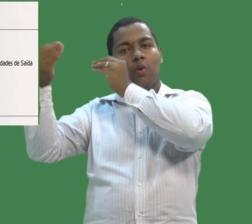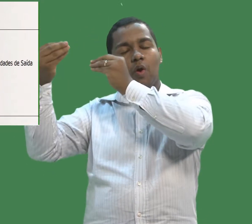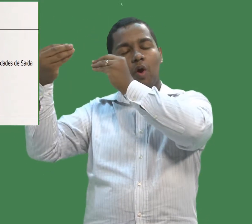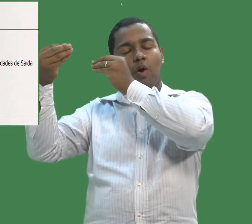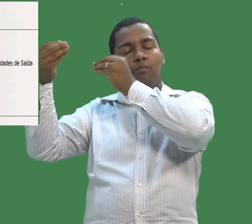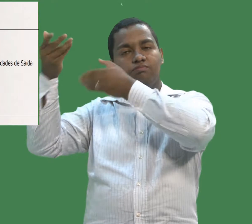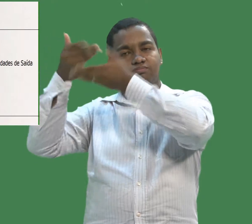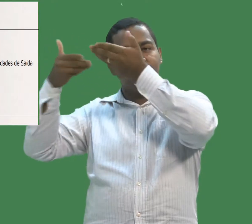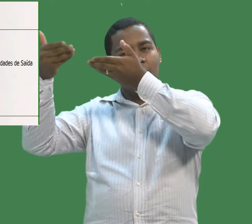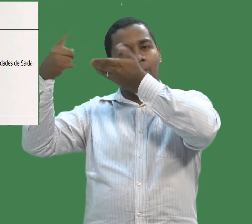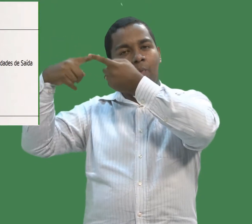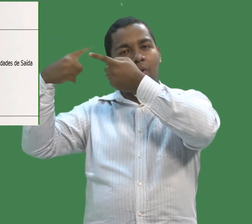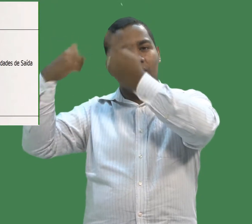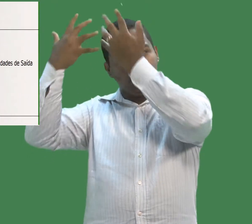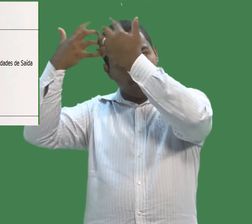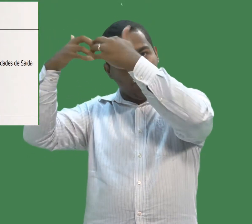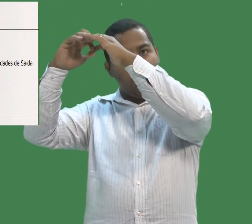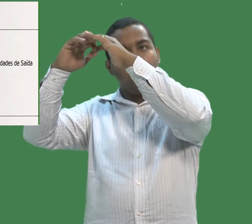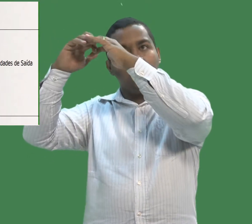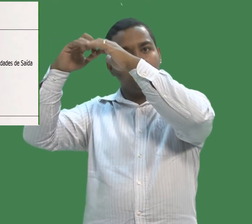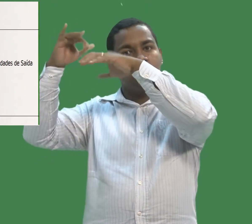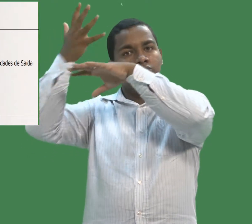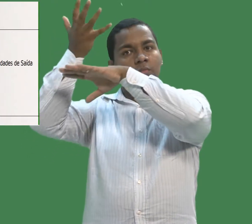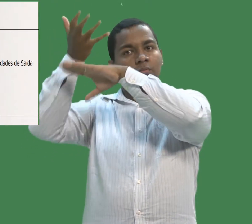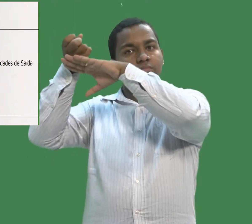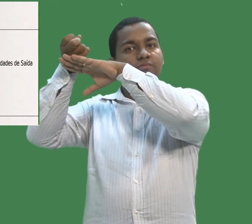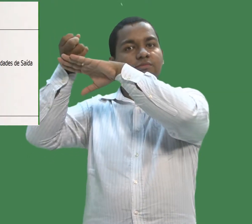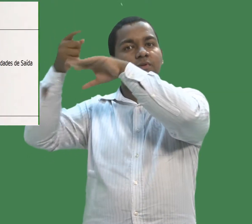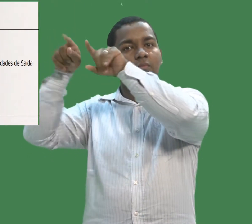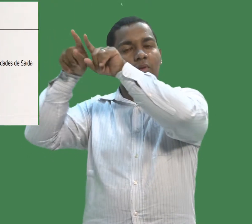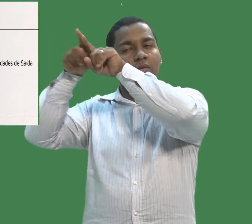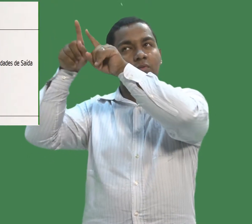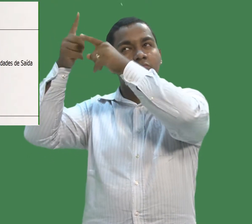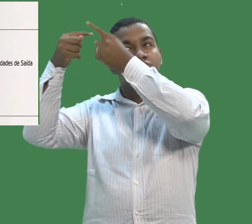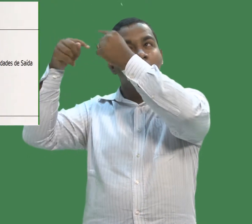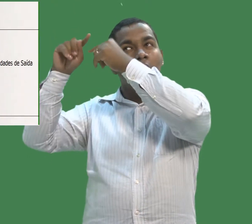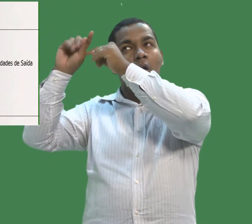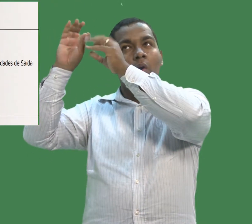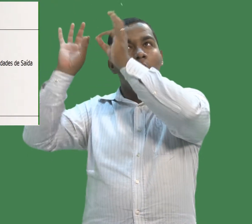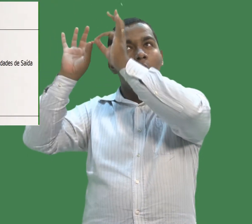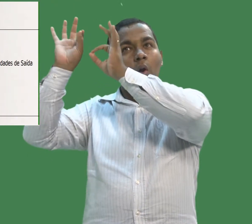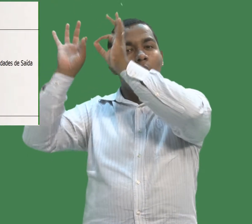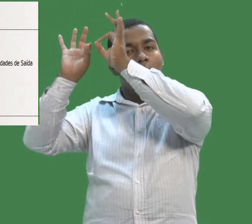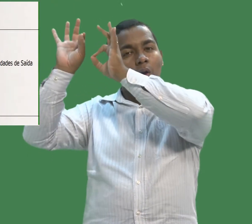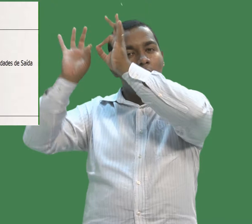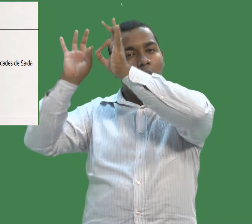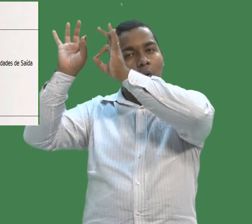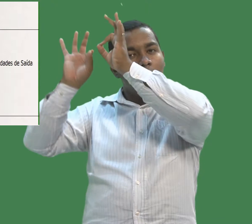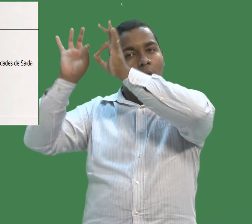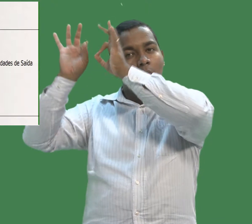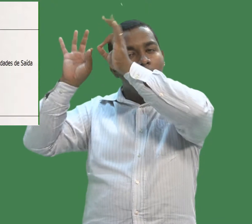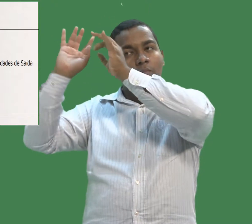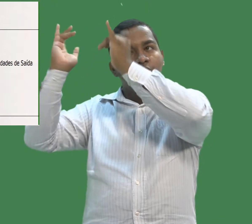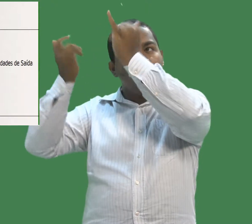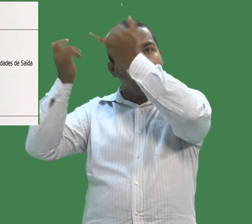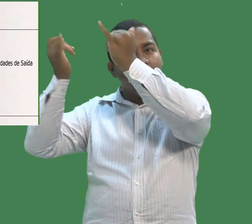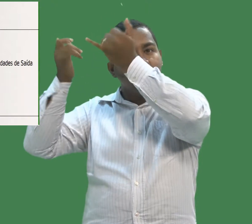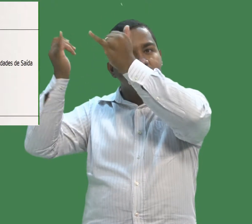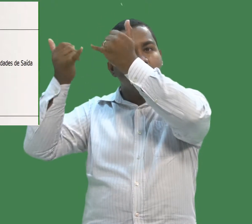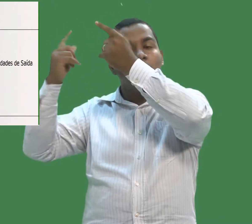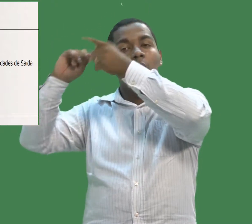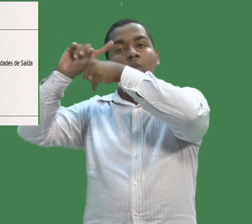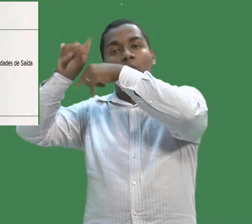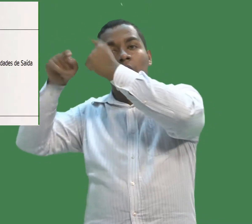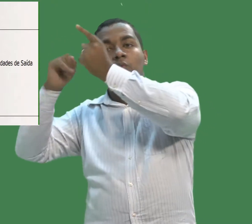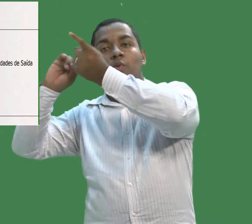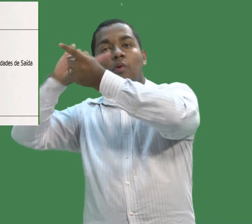quê? Porque está ligado ao processo de transição. Então o cérebro, na verdade, ele recebeu essa mensagem inicial, e ele está realmente fazendo